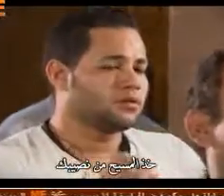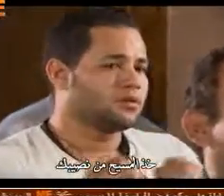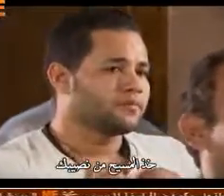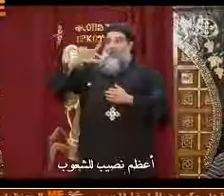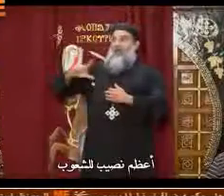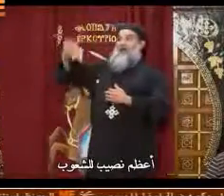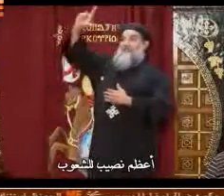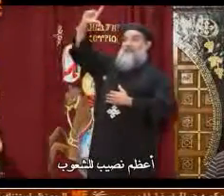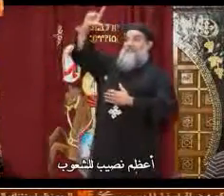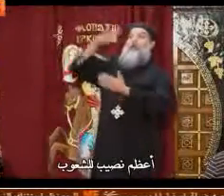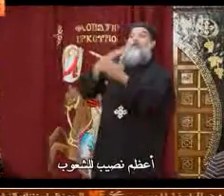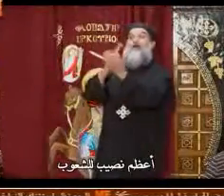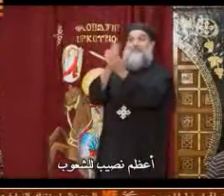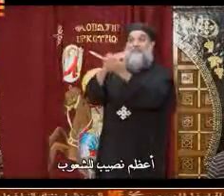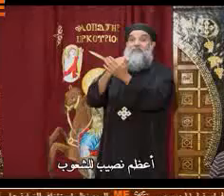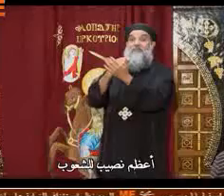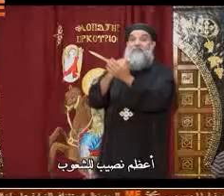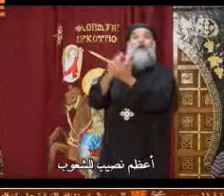نصيبك، أعظم نصيب